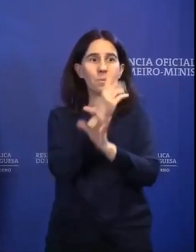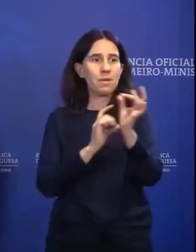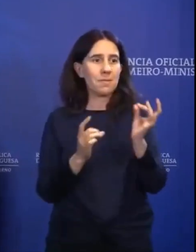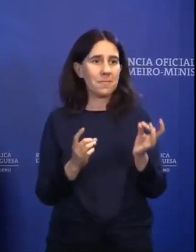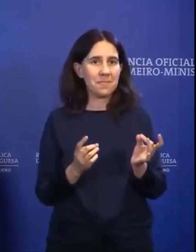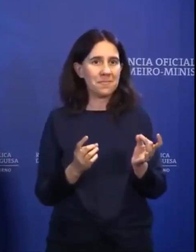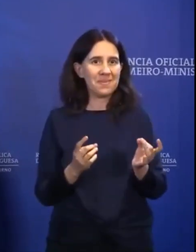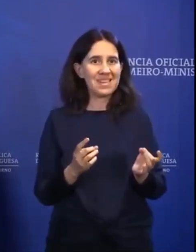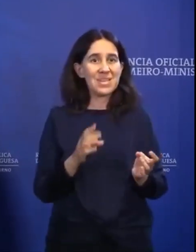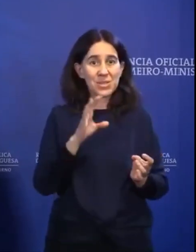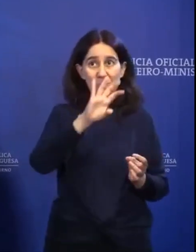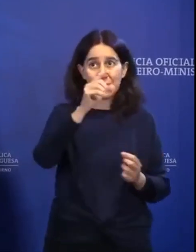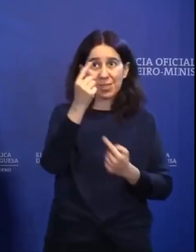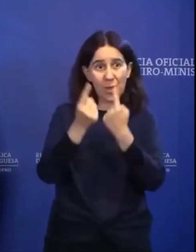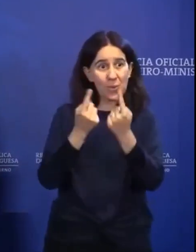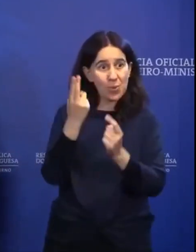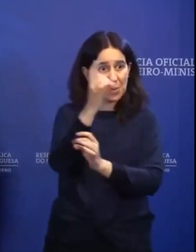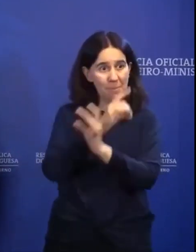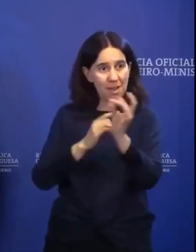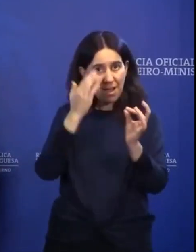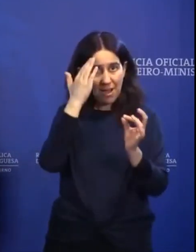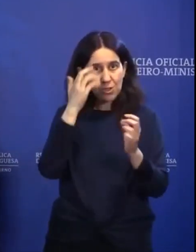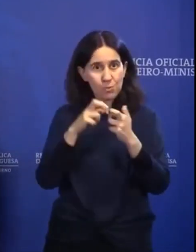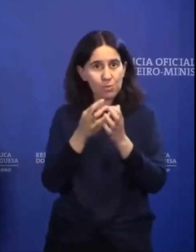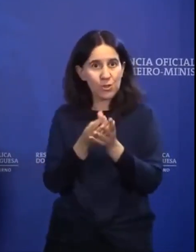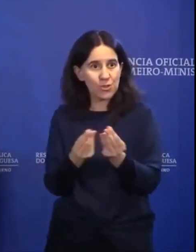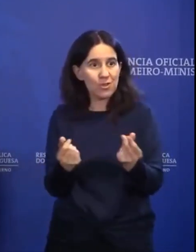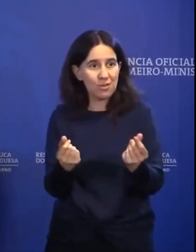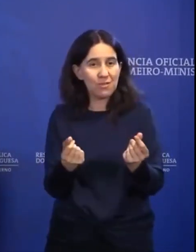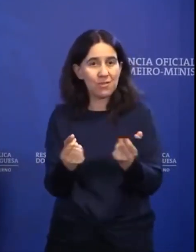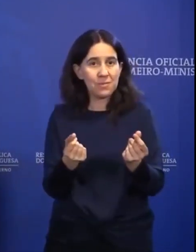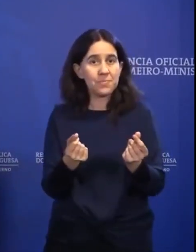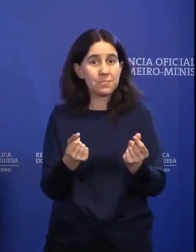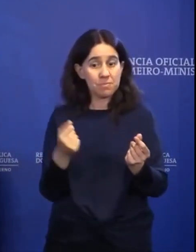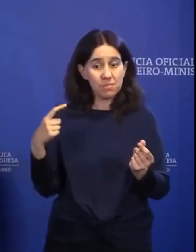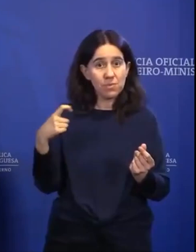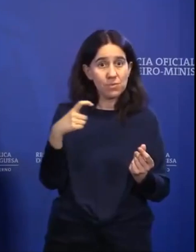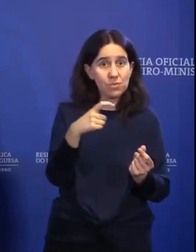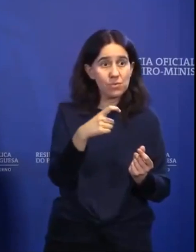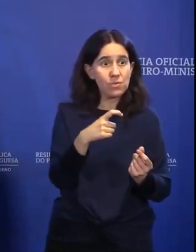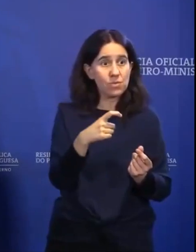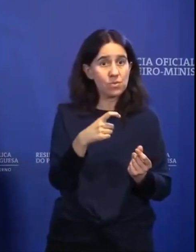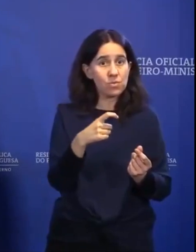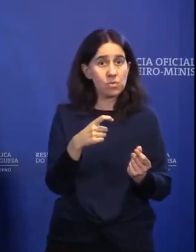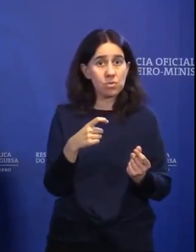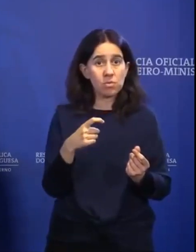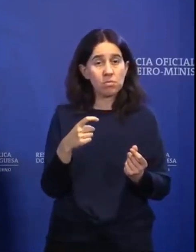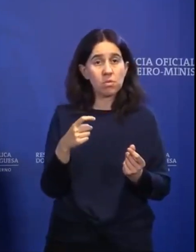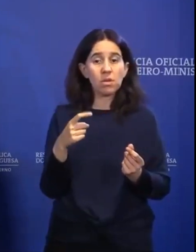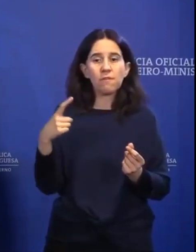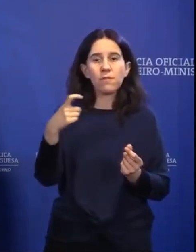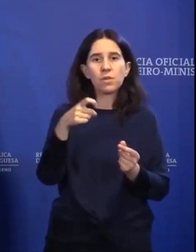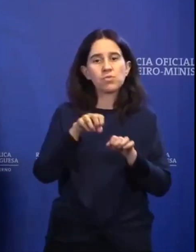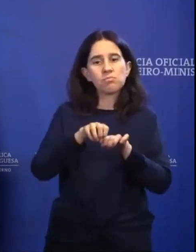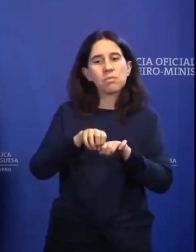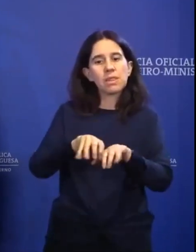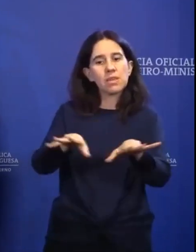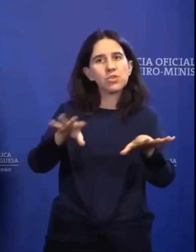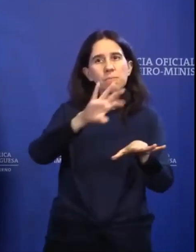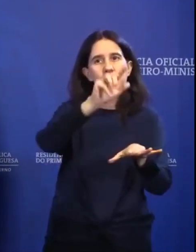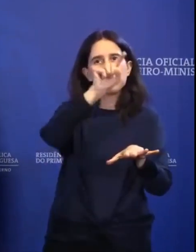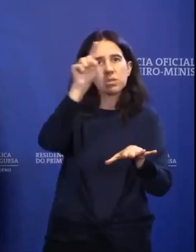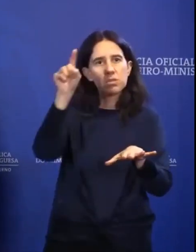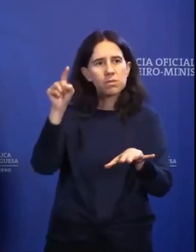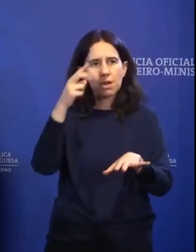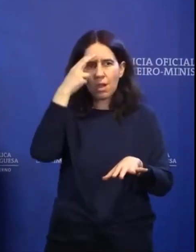união europeia são um país da união europeia acha que resolve o problema do vírus deixando o vírus já solta